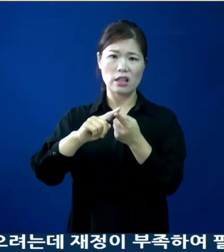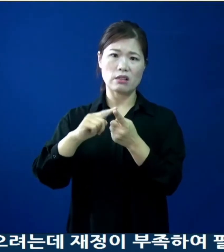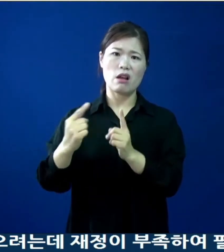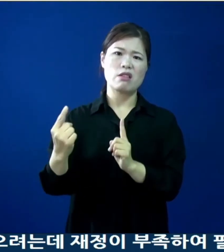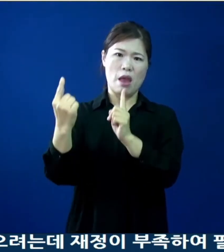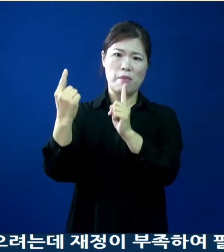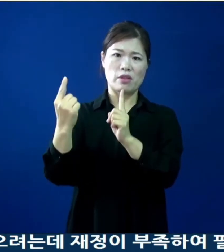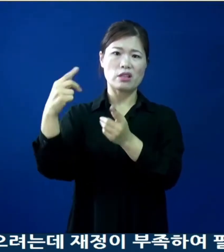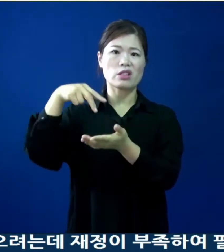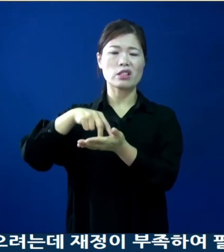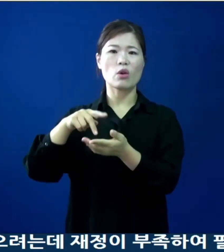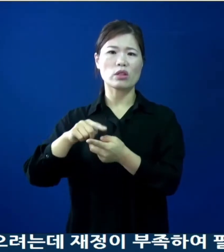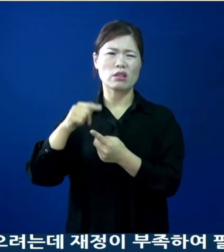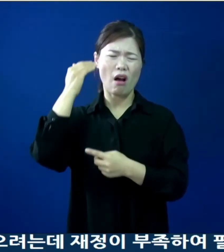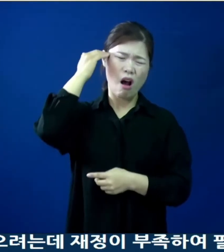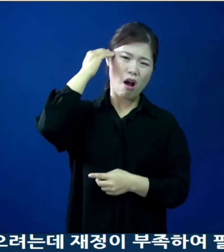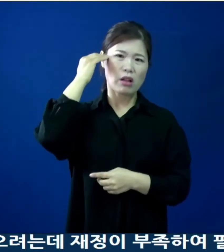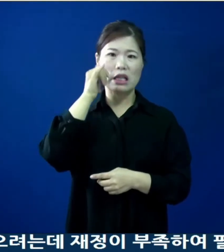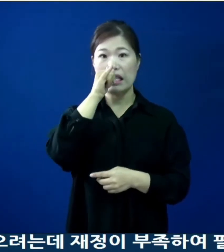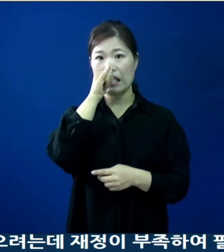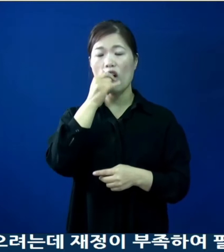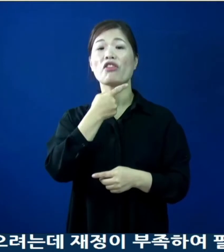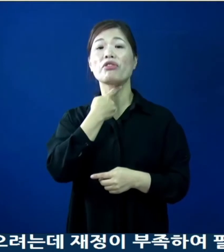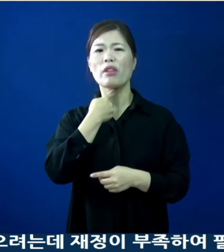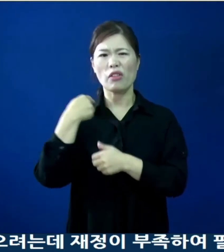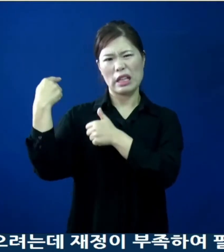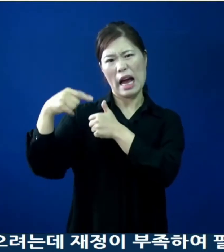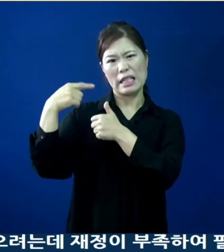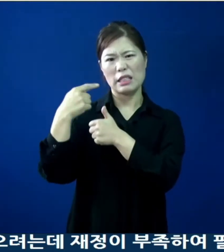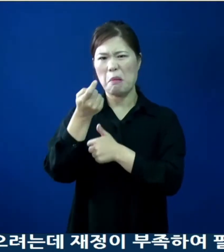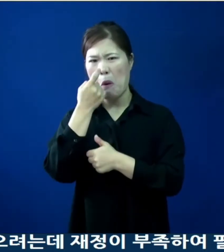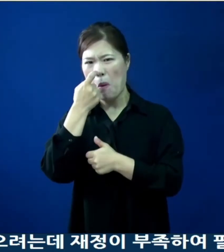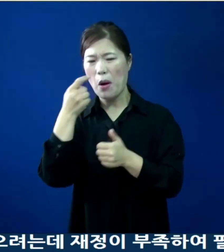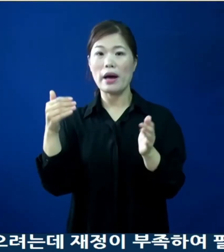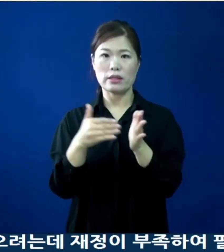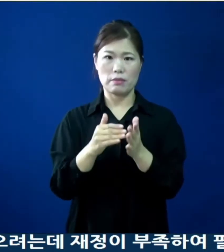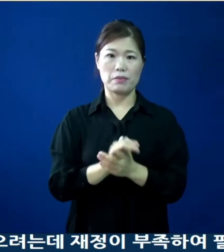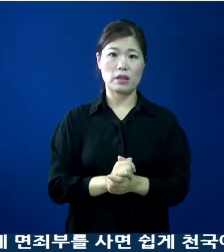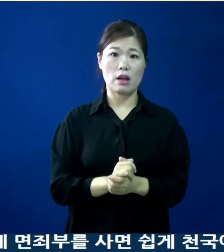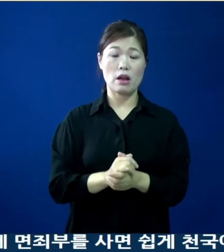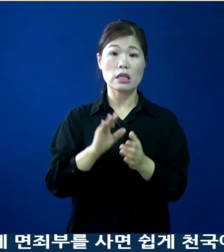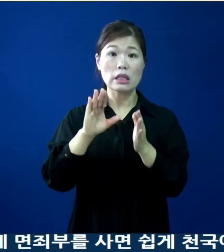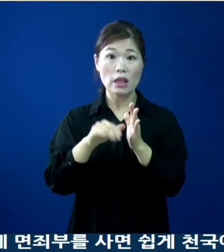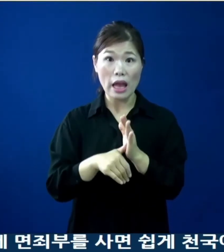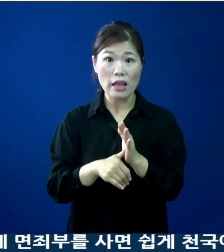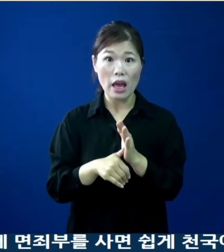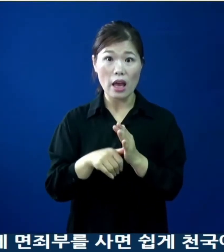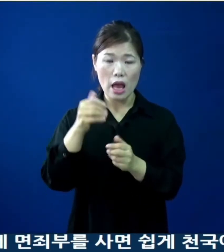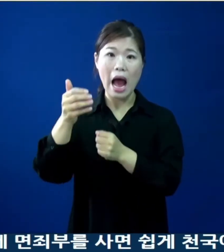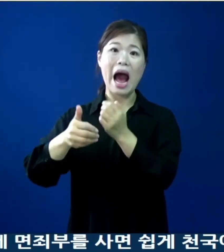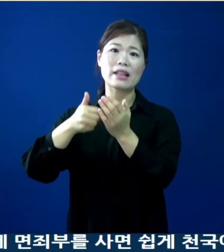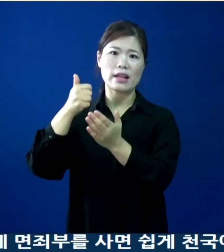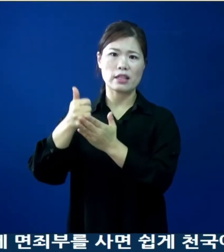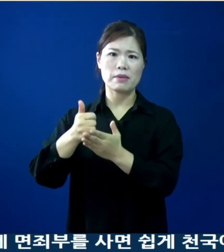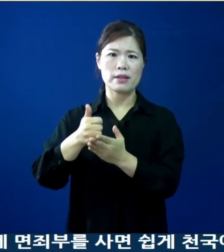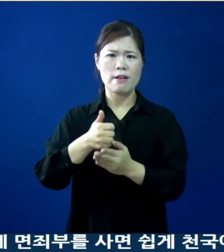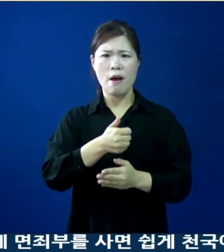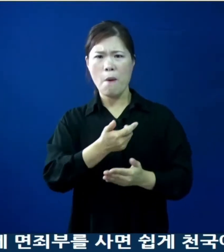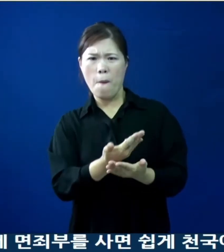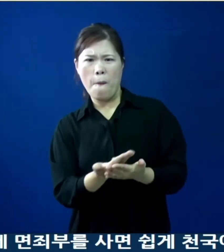것들이 큰 걸림돌이 되었던 그런 가르침이 팽배하고 있었습니다. 이때 하나님이 대청소하신